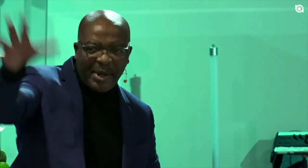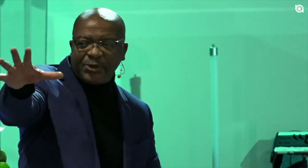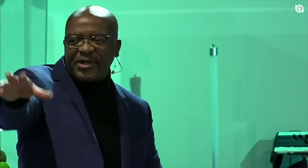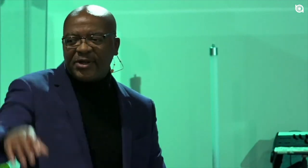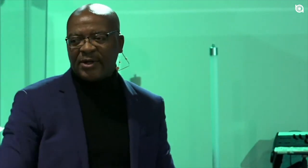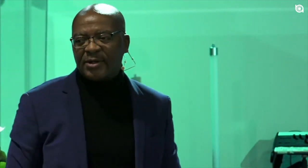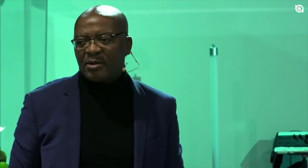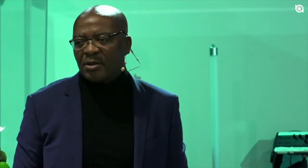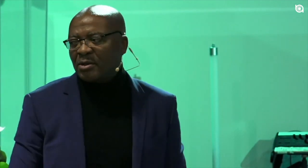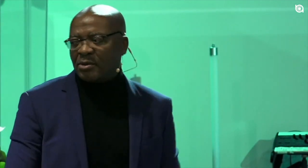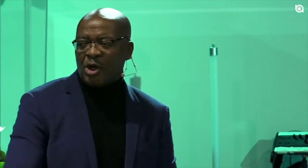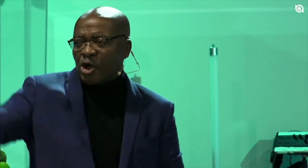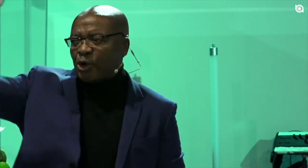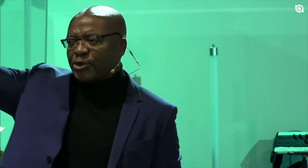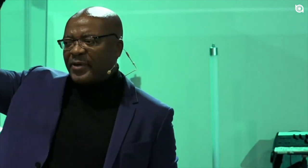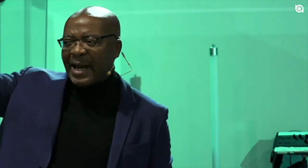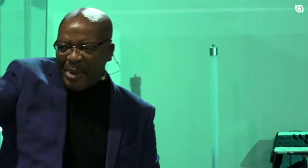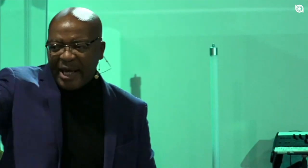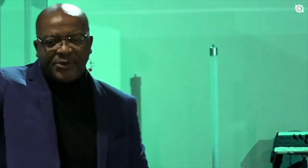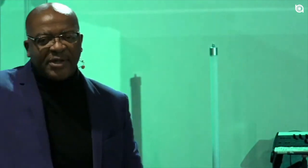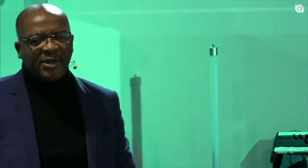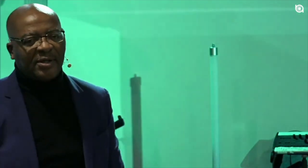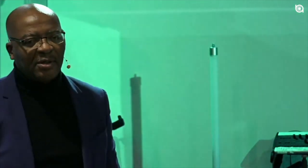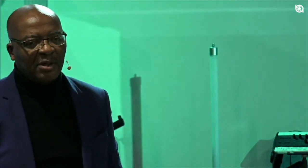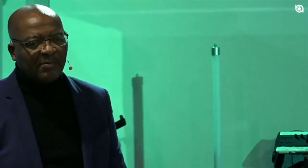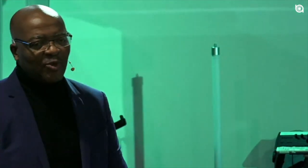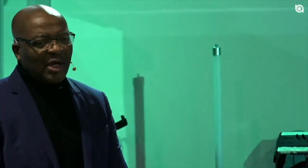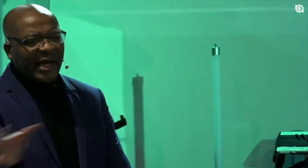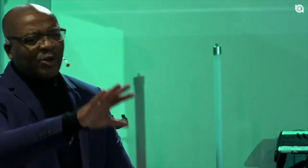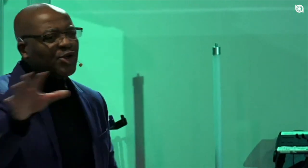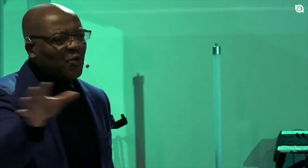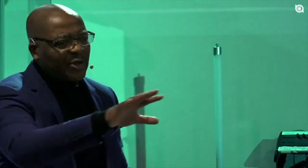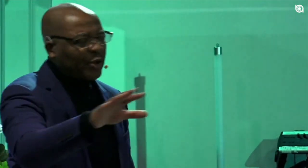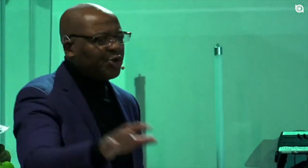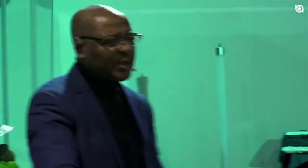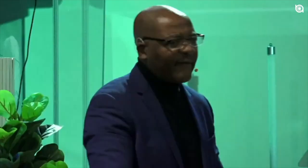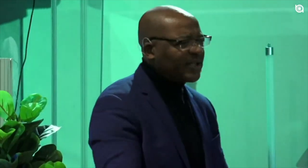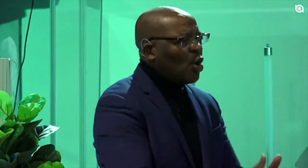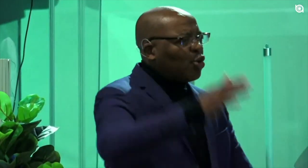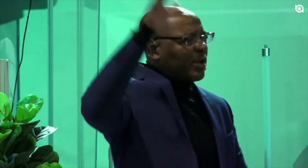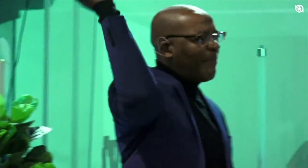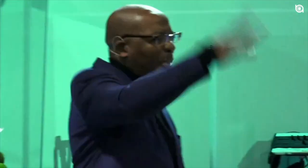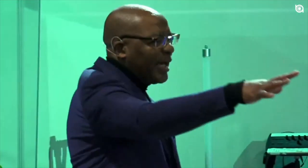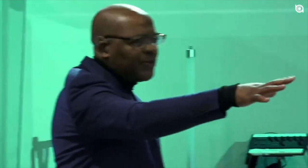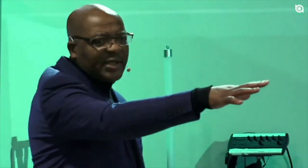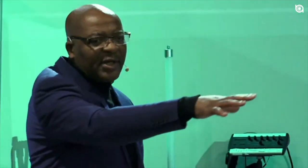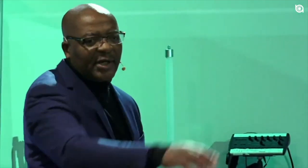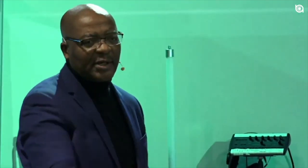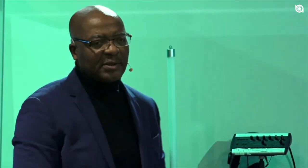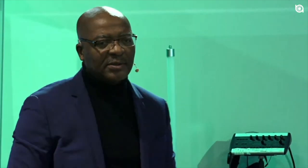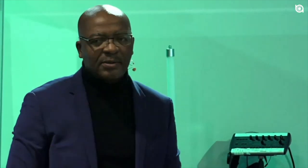Recevez la paix du Seigneur. Recevez la paix du Seigneur. Quel que soit ce que tu traverses, reçois la paix